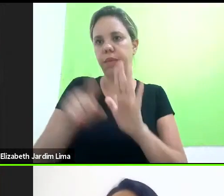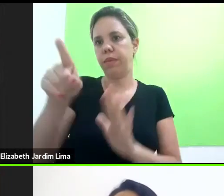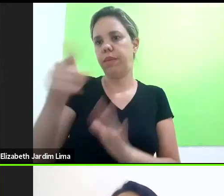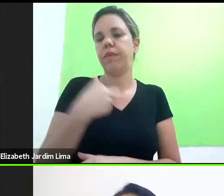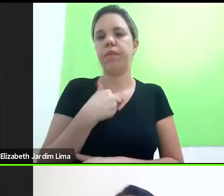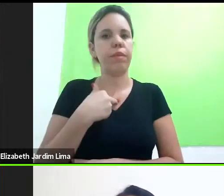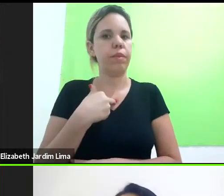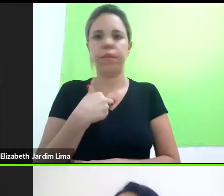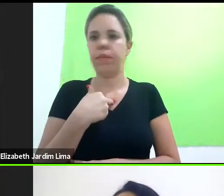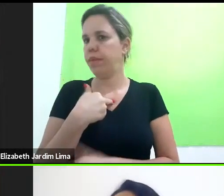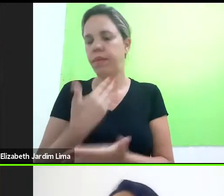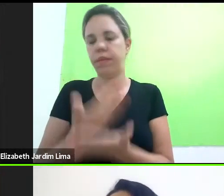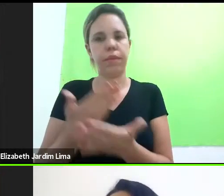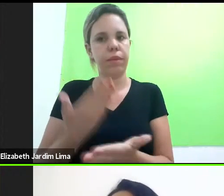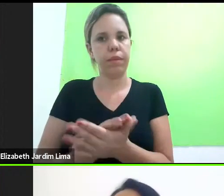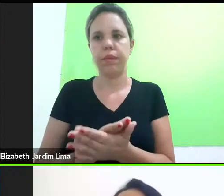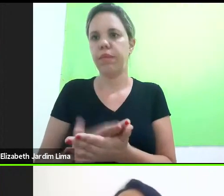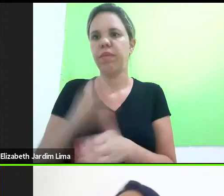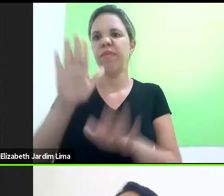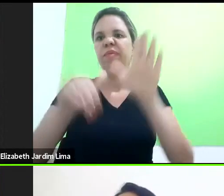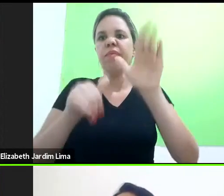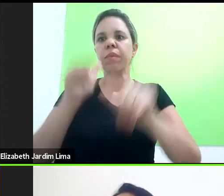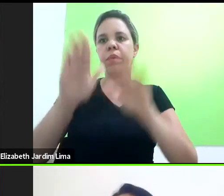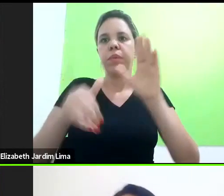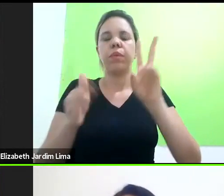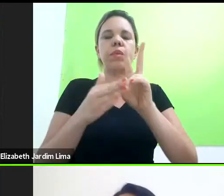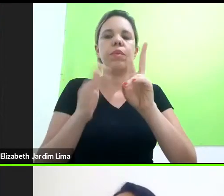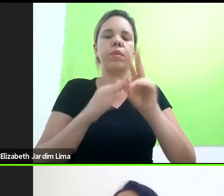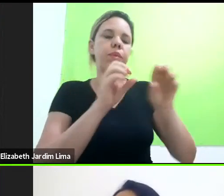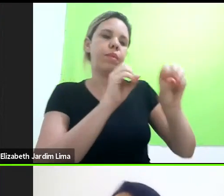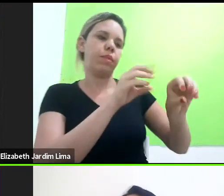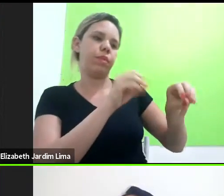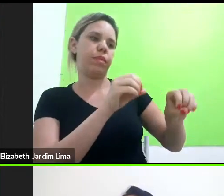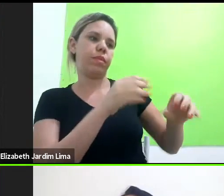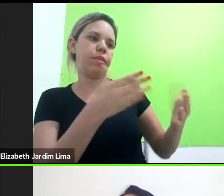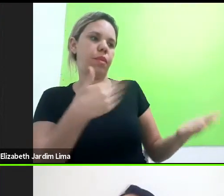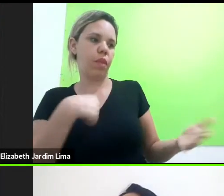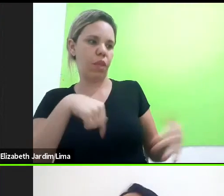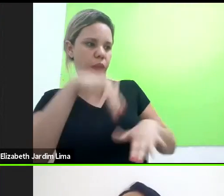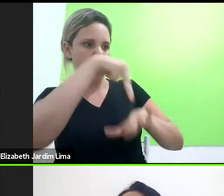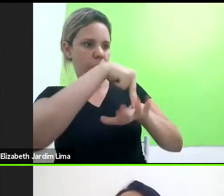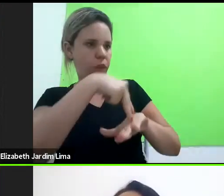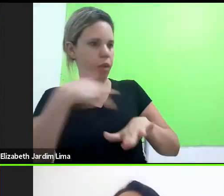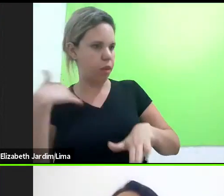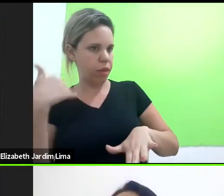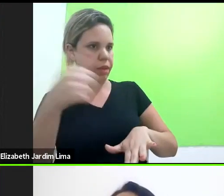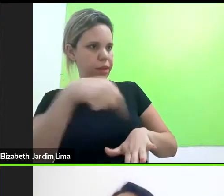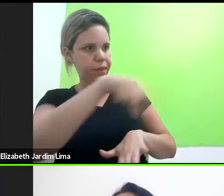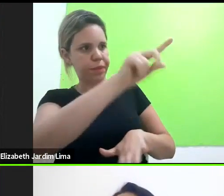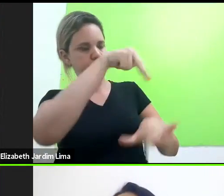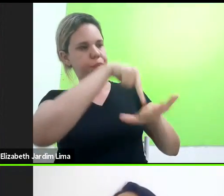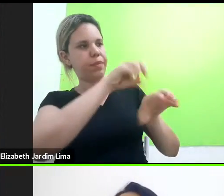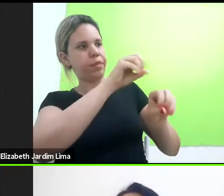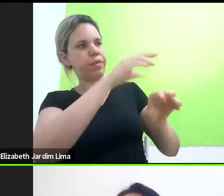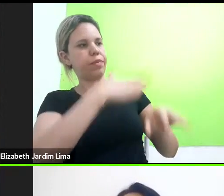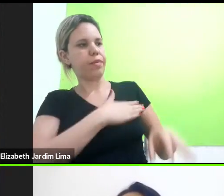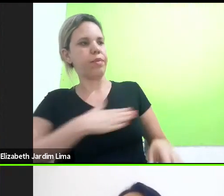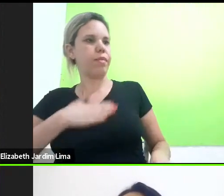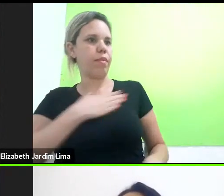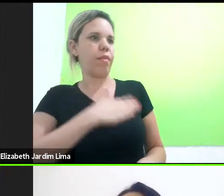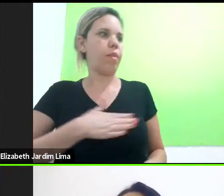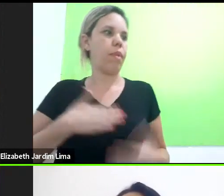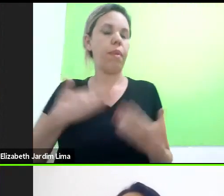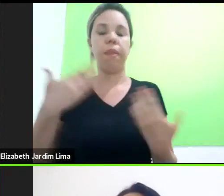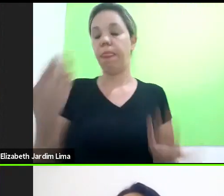dar aula, né, chame algum indígena para dar aula. Eu vou, se quiserem, me chamem, eu vou com muito prazer. Mas é isso,